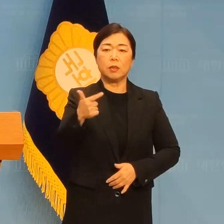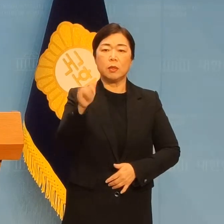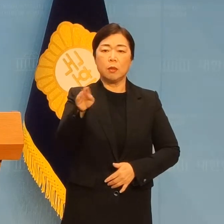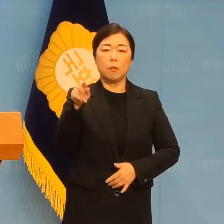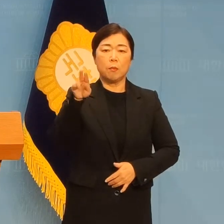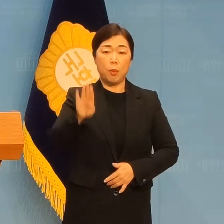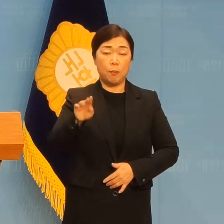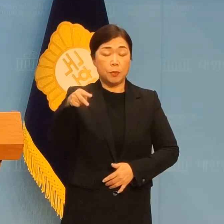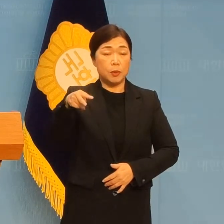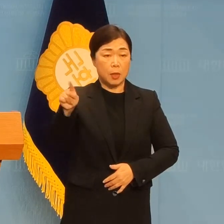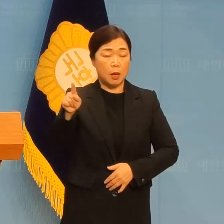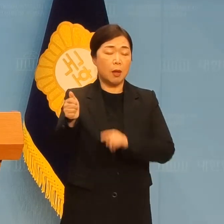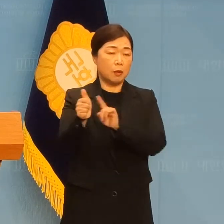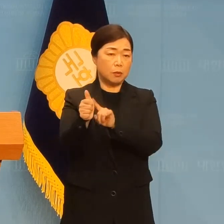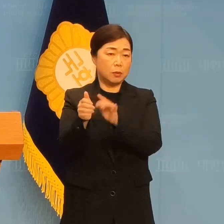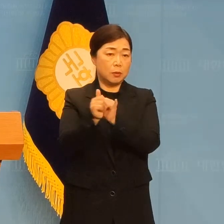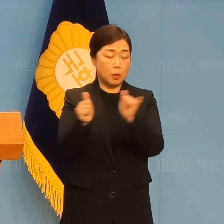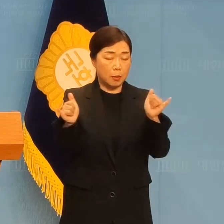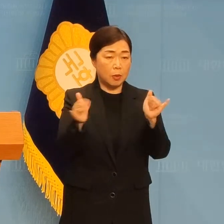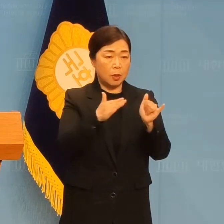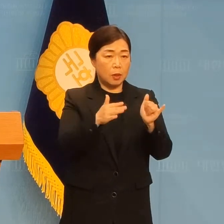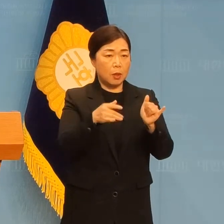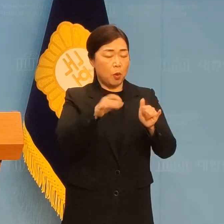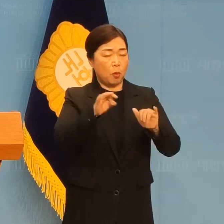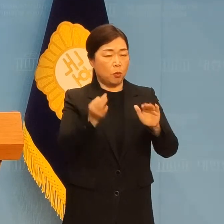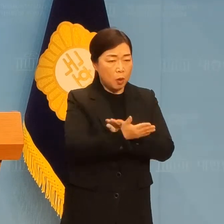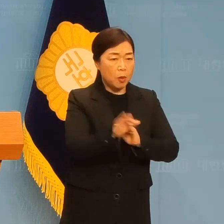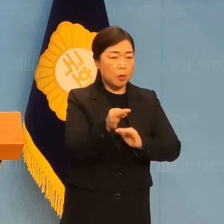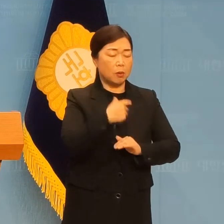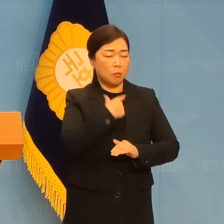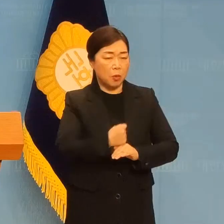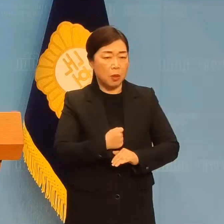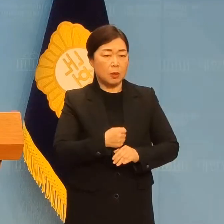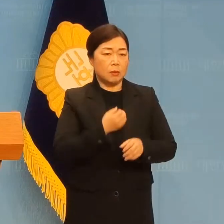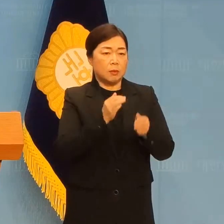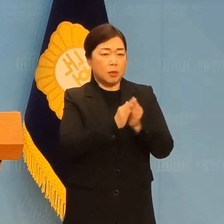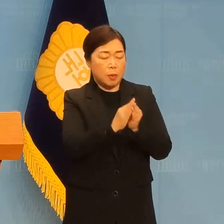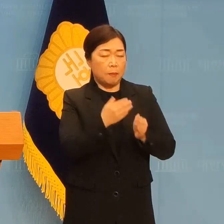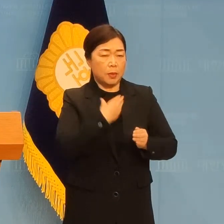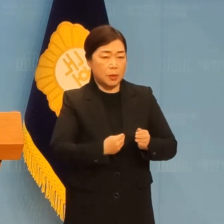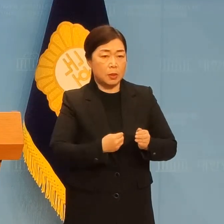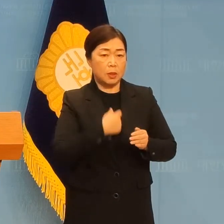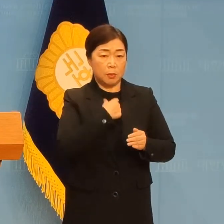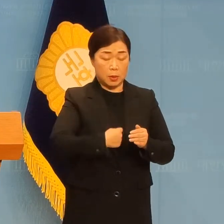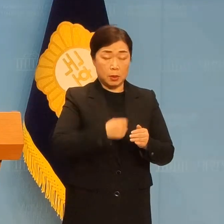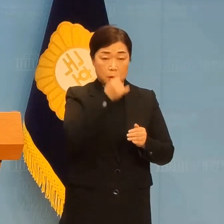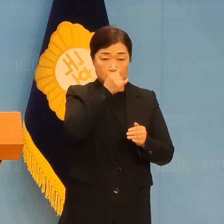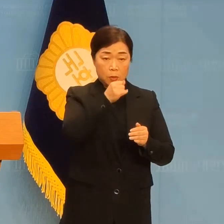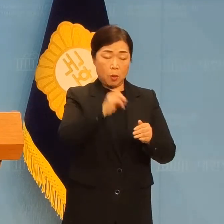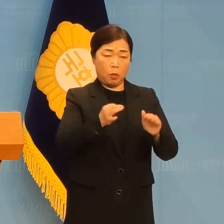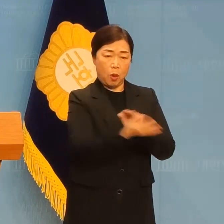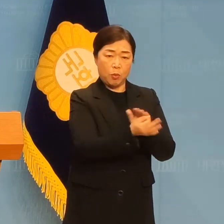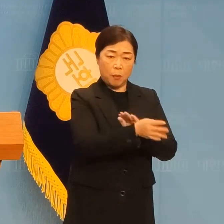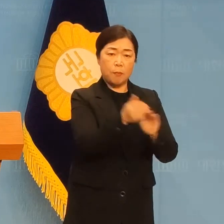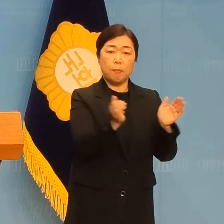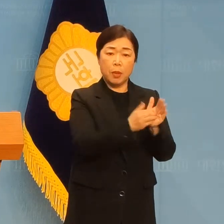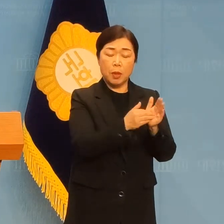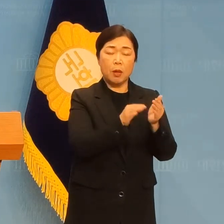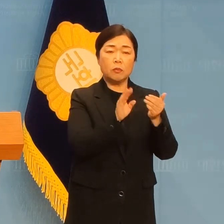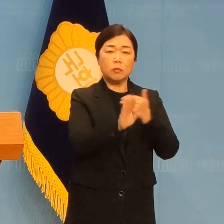김건희로 넘어간 그 종착점에 국회의원 금배지가 있다고 보는 것입니다. 국민의힘에 직접